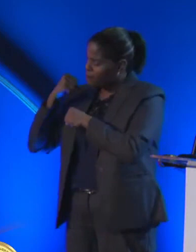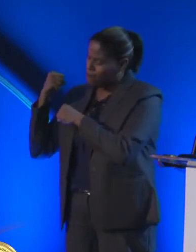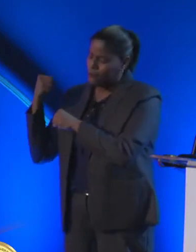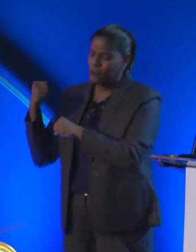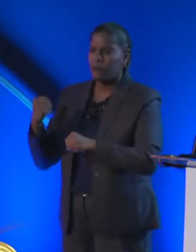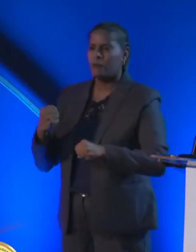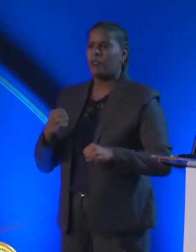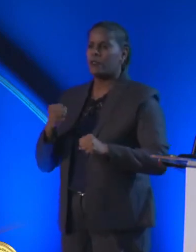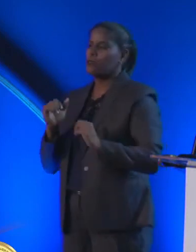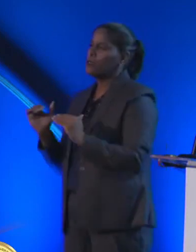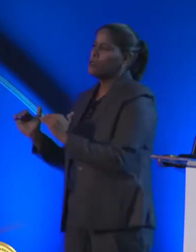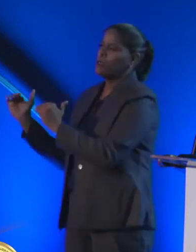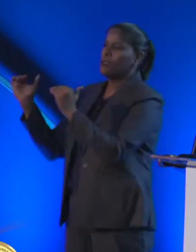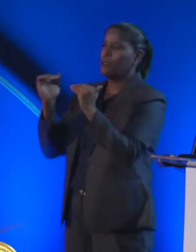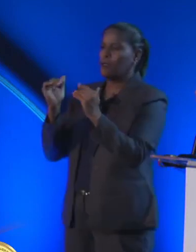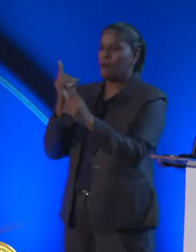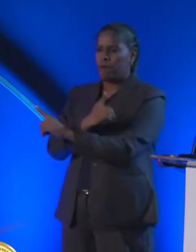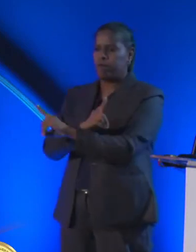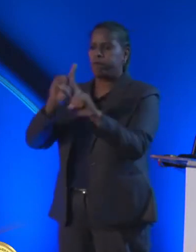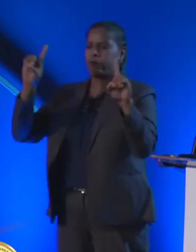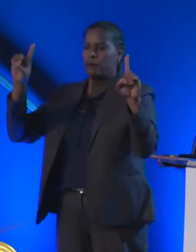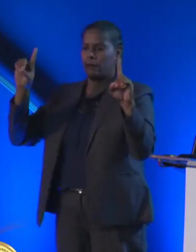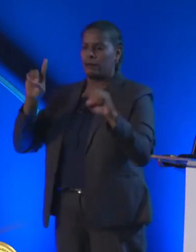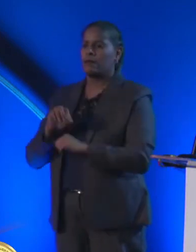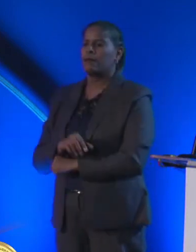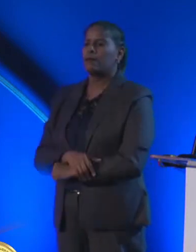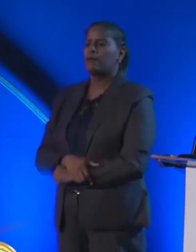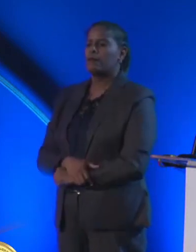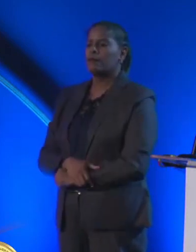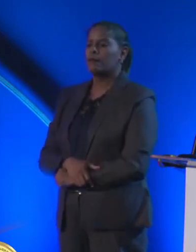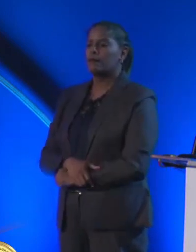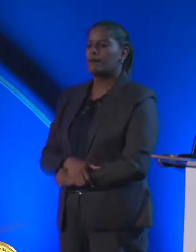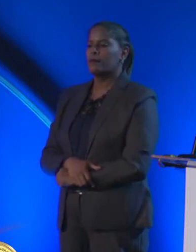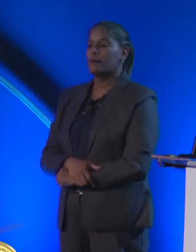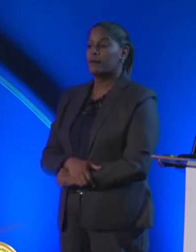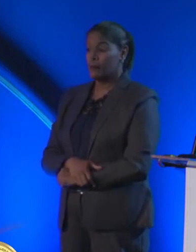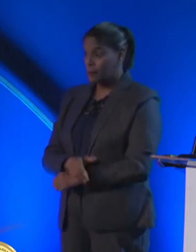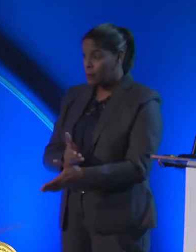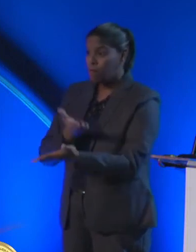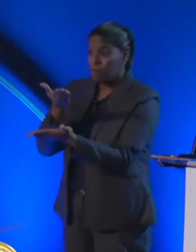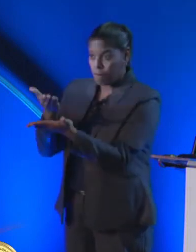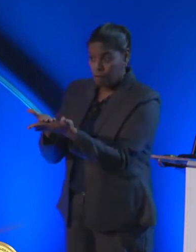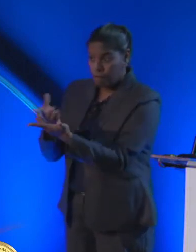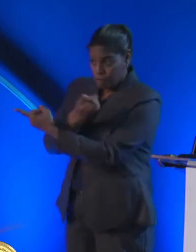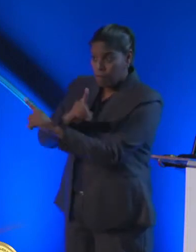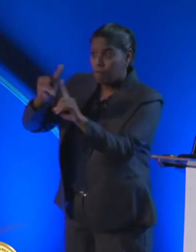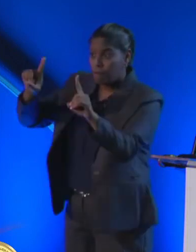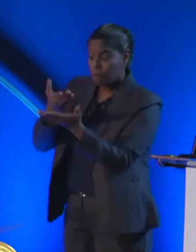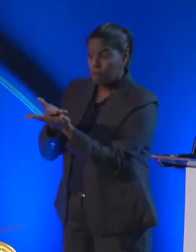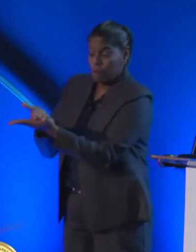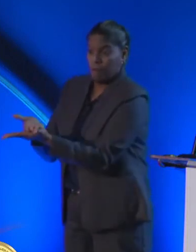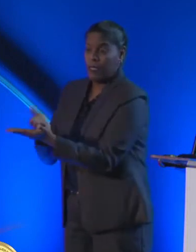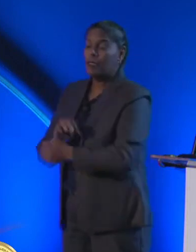en igualdad y en democracia para garantizar la democracia para